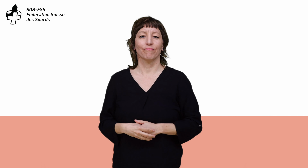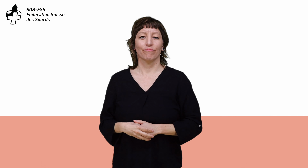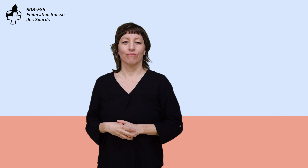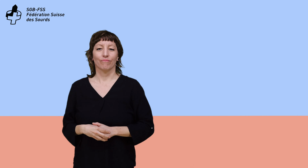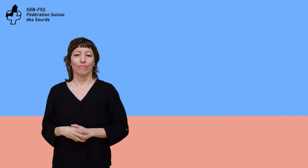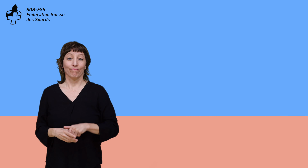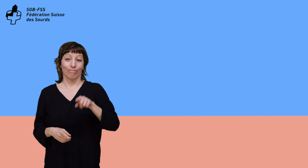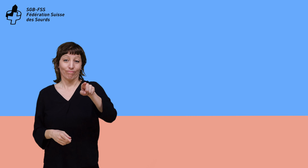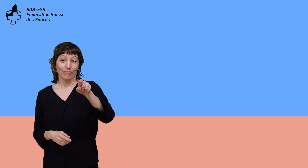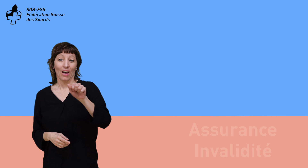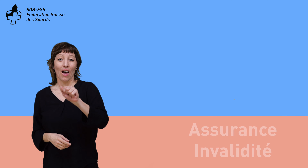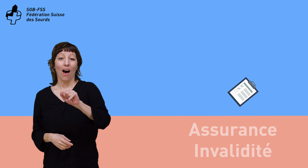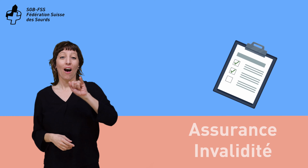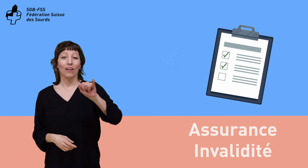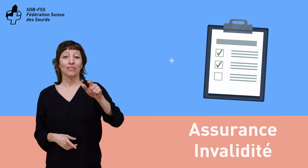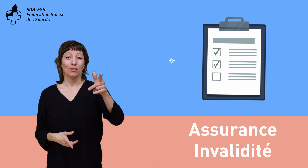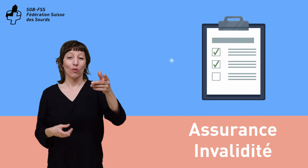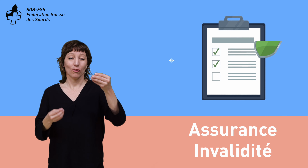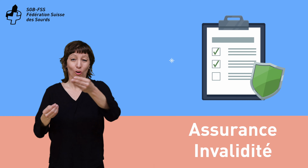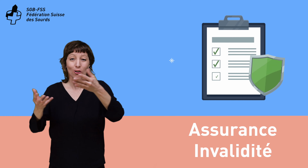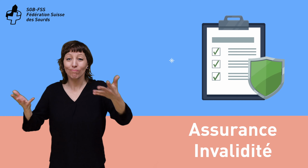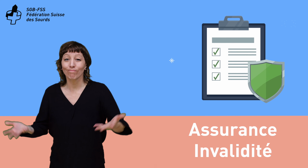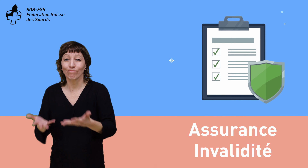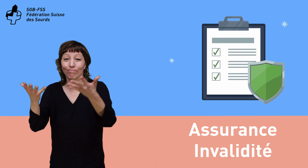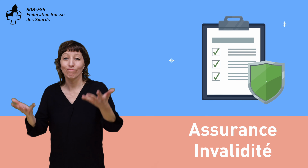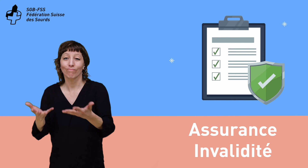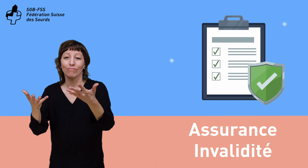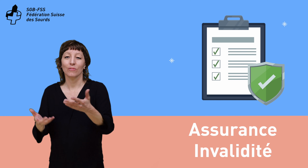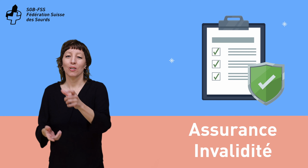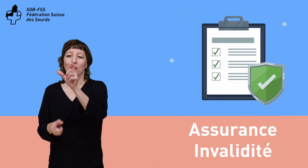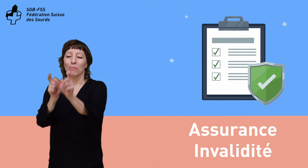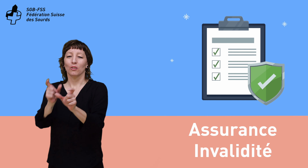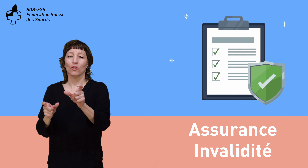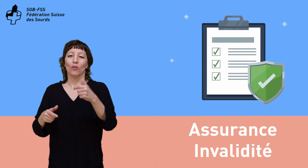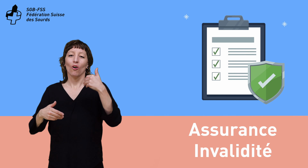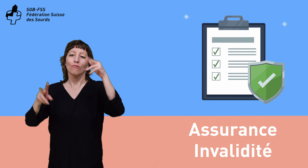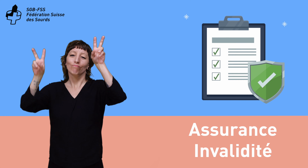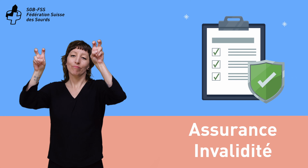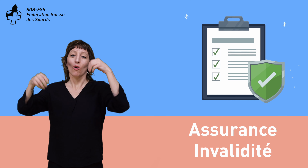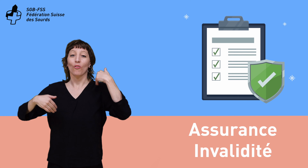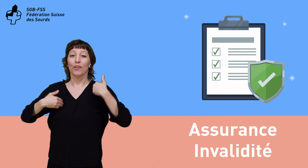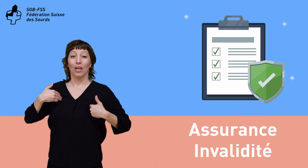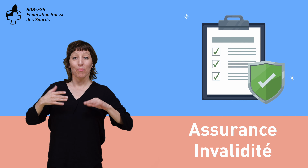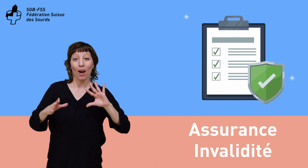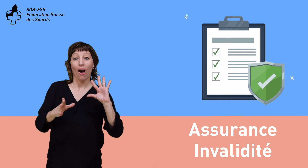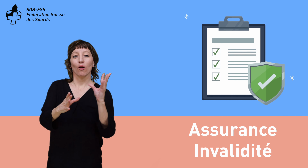L'assurance invalidité, l'AI, contribue à permettre l'inclusion des personnes